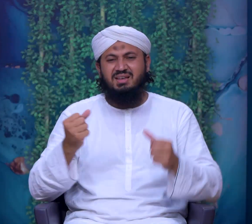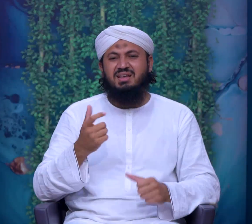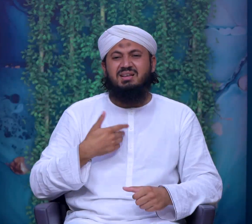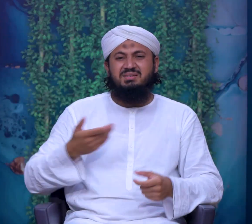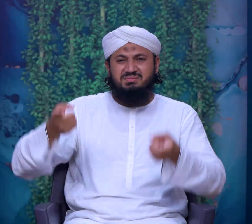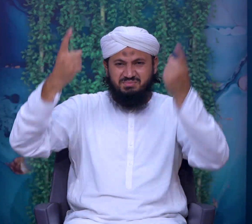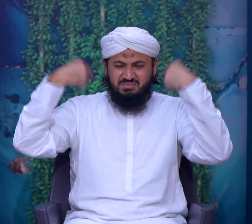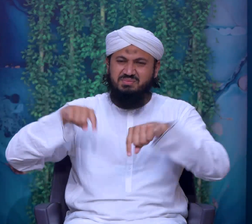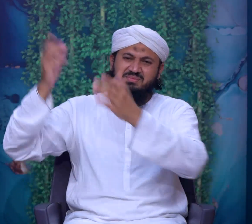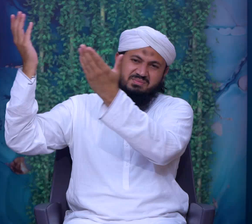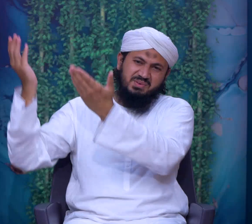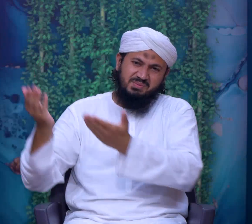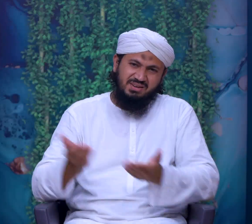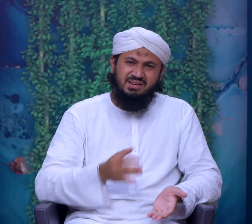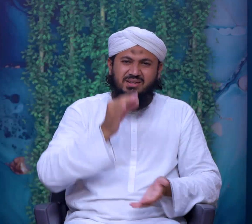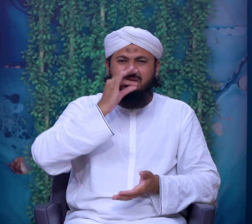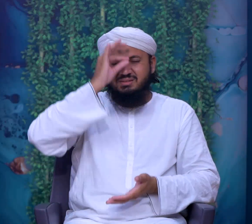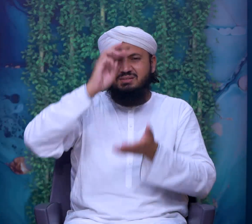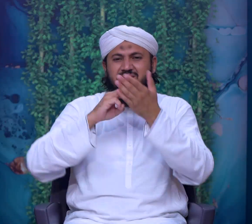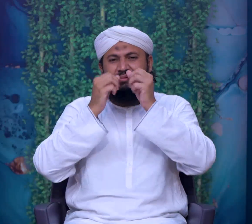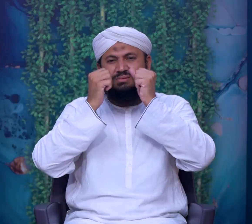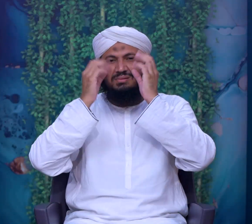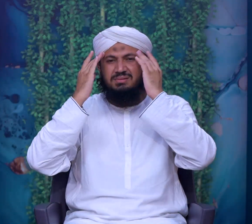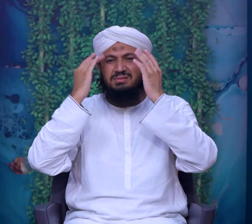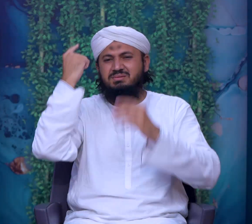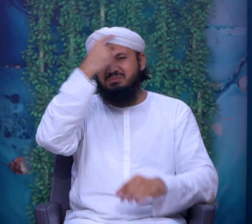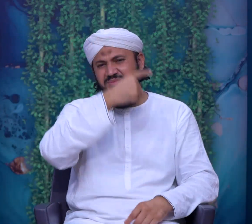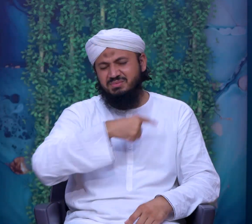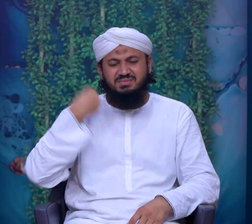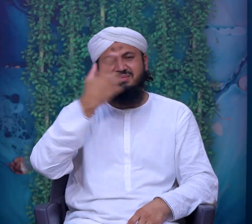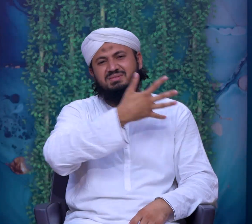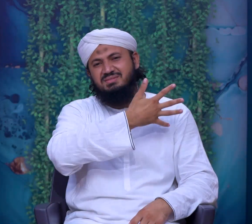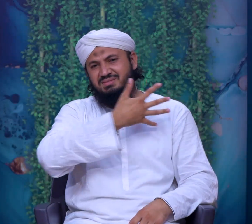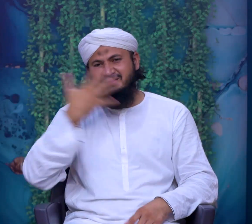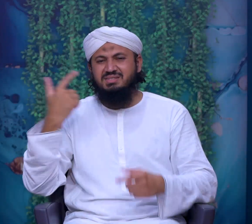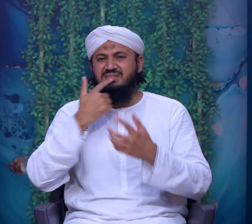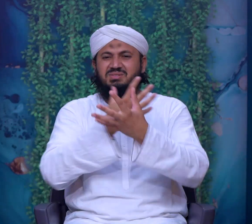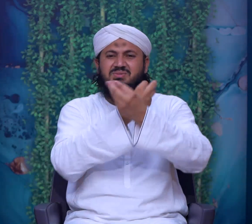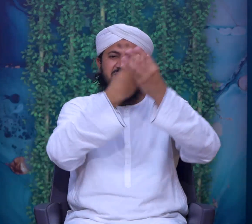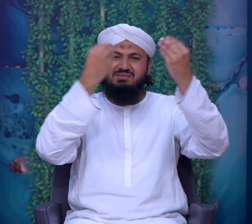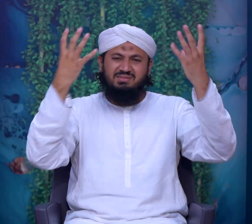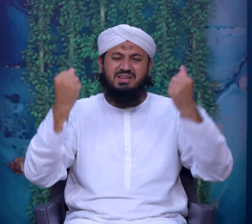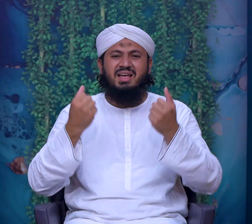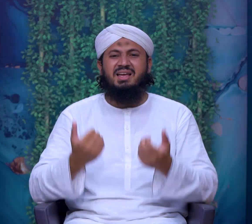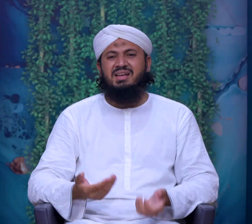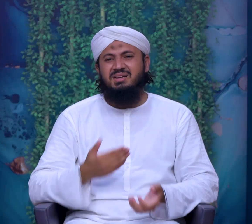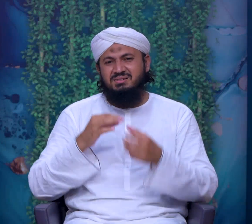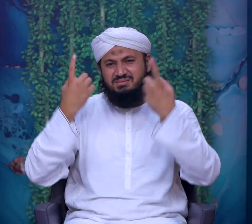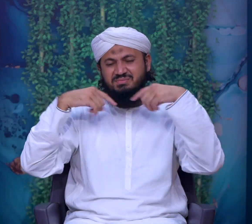ہے، صبح میلاد النبی ہے کیا سہانا نور ہے، آ گیا وہ نور والا جس کا سارا نور ہے۔ آنکھ